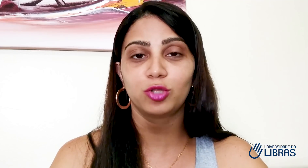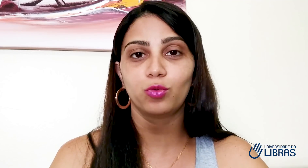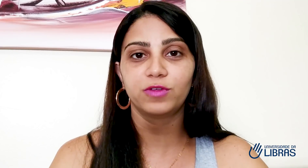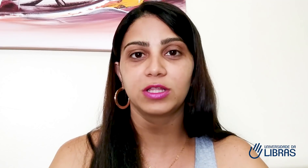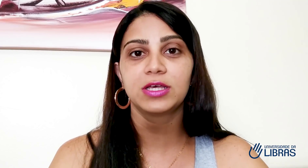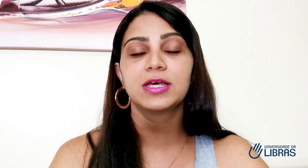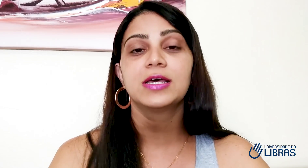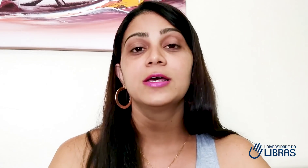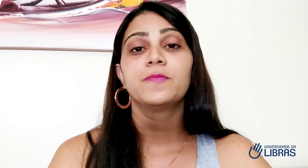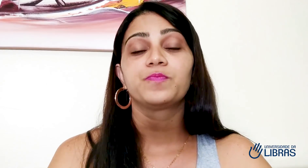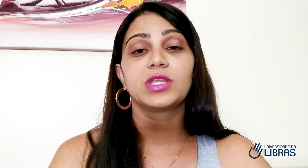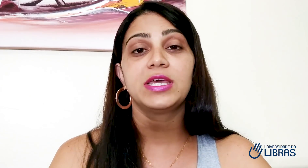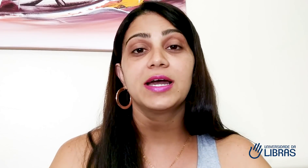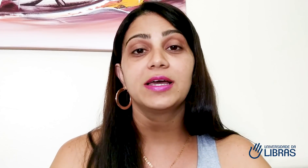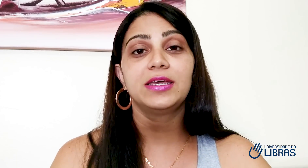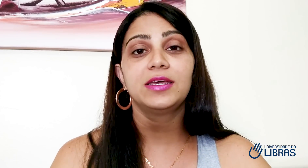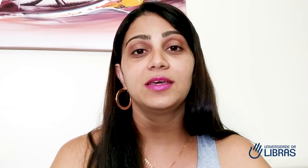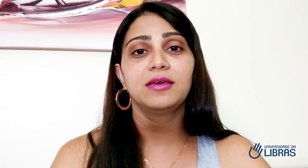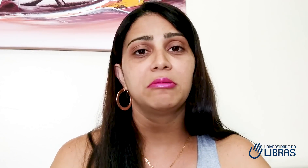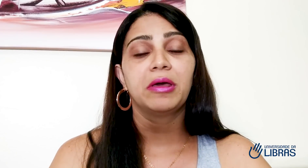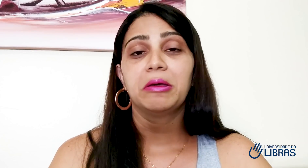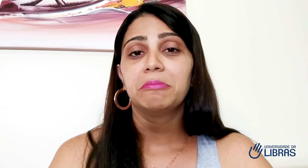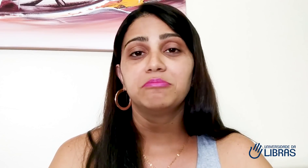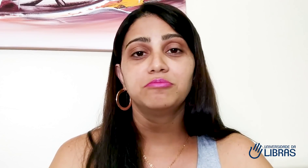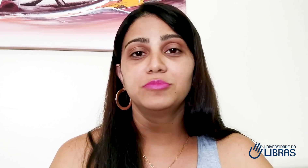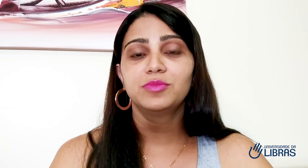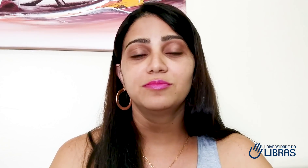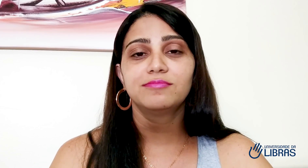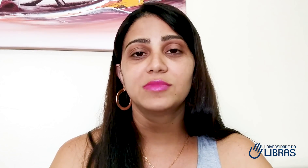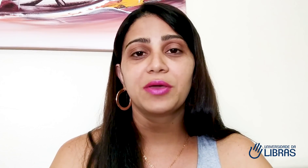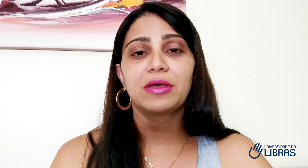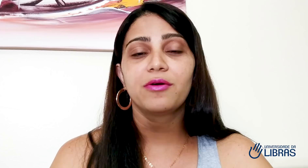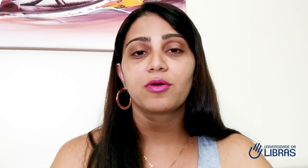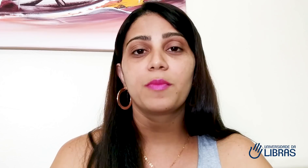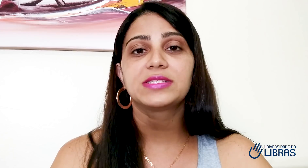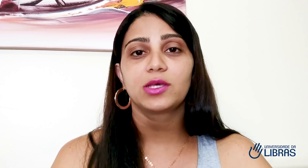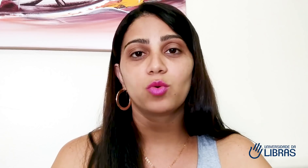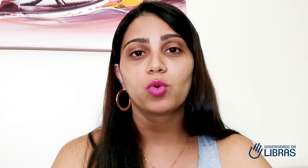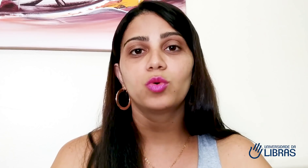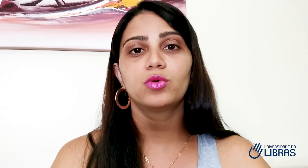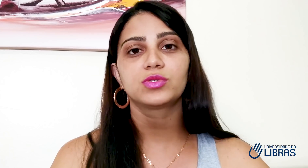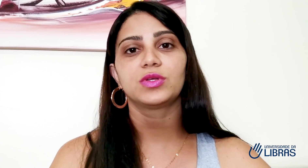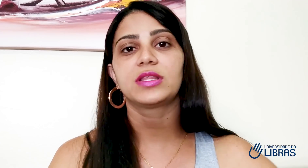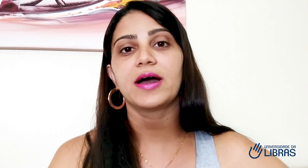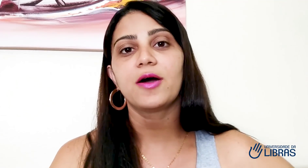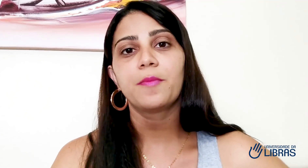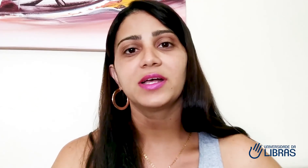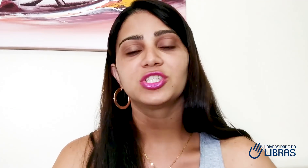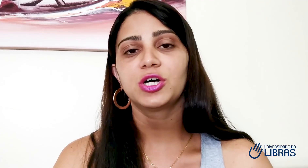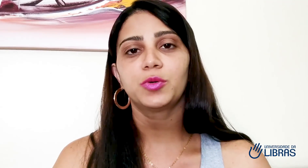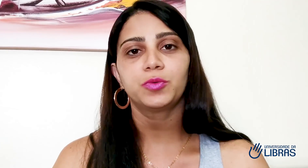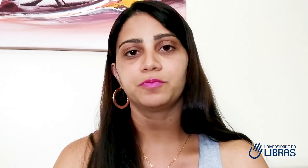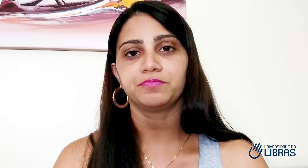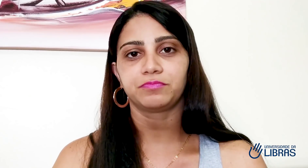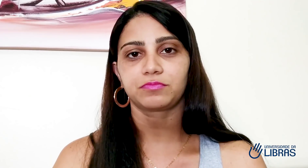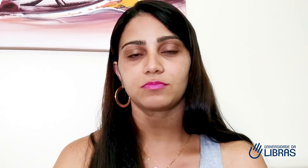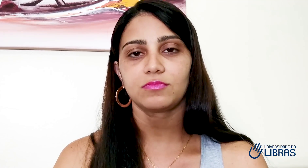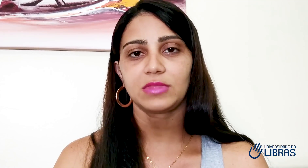em dúvida, né? E aí eu comecei o curso e tal, mas não